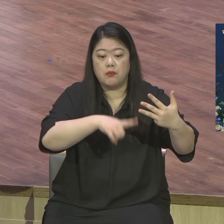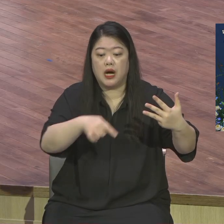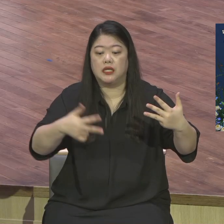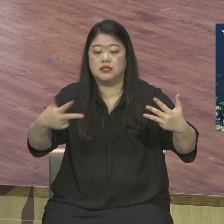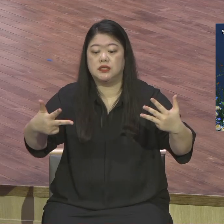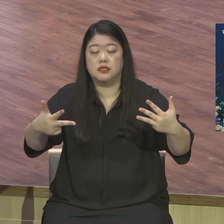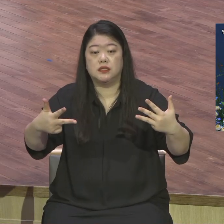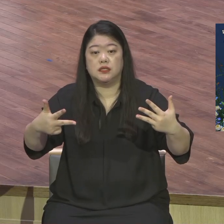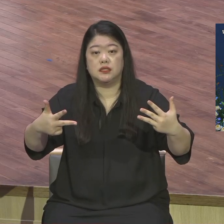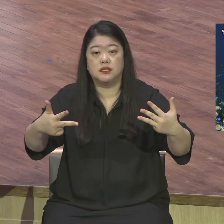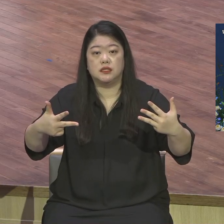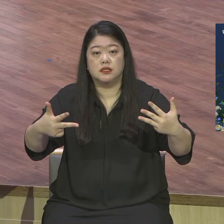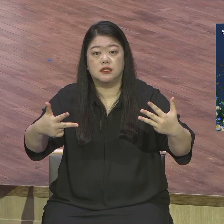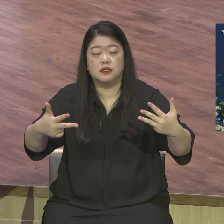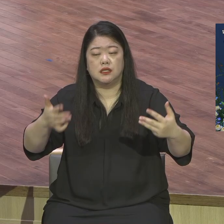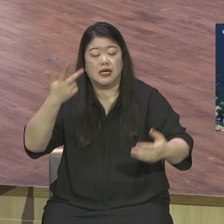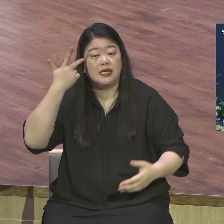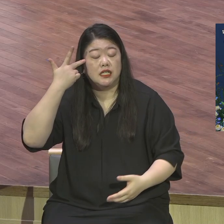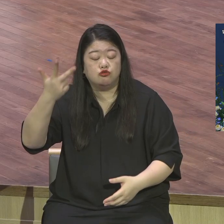일주일에 7분